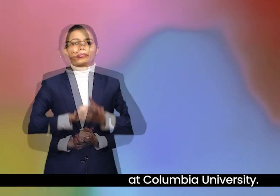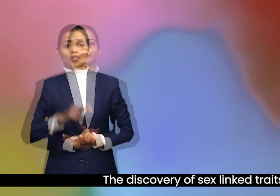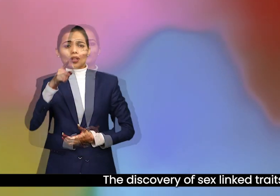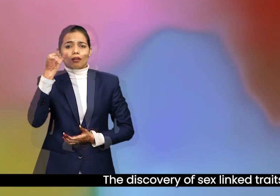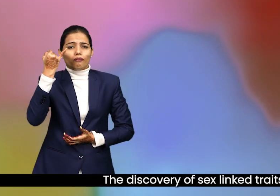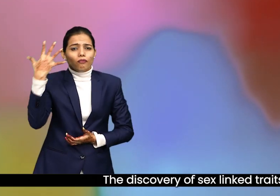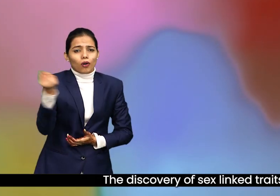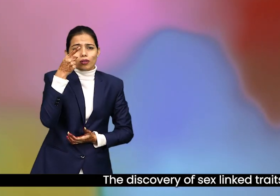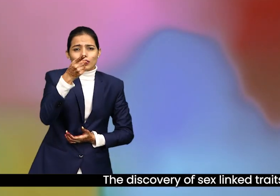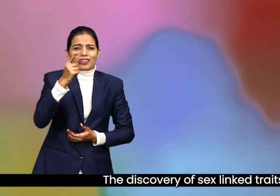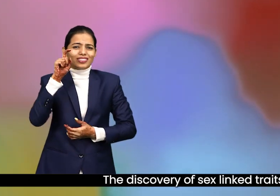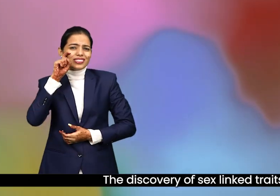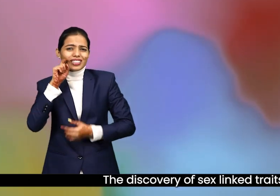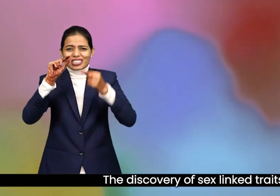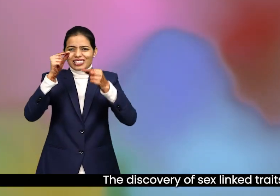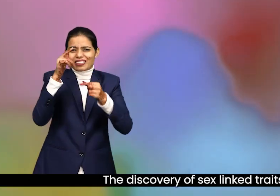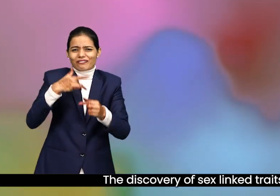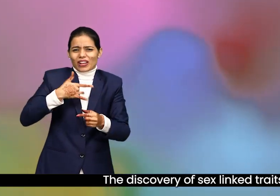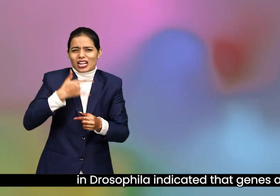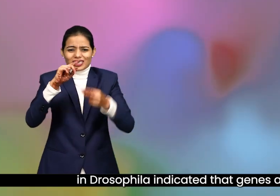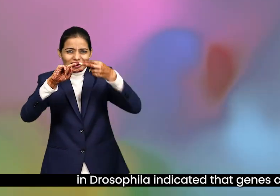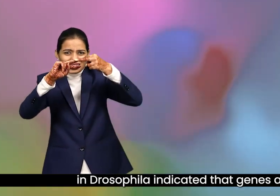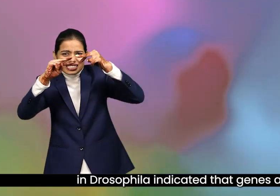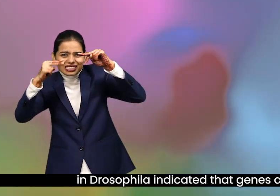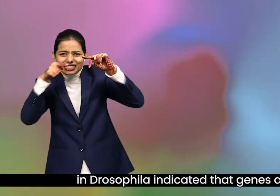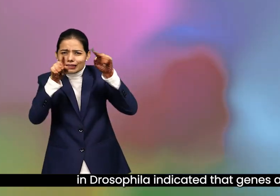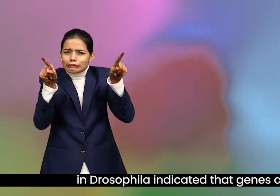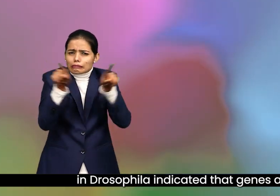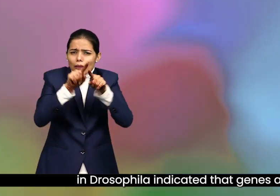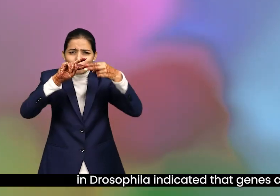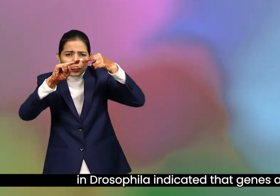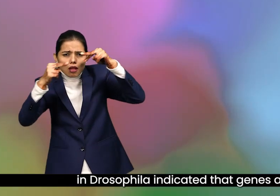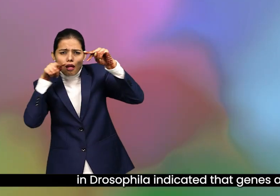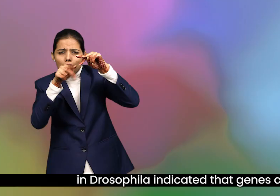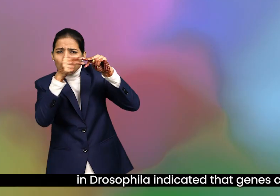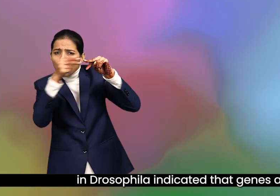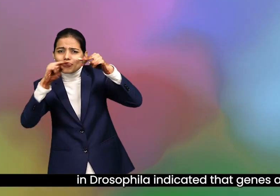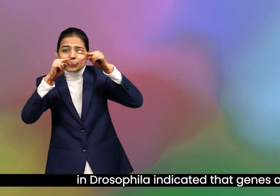the discovery டிராசோபிலாவில் of sex-linked traits in பாலின Drosophila இணைக்கப்பட்ட indicated பண்புகளின் that கண்டுபிடிப்பு genes are